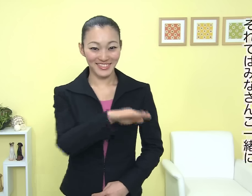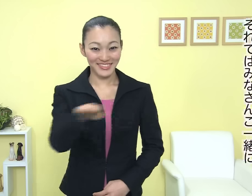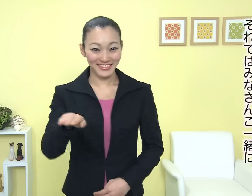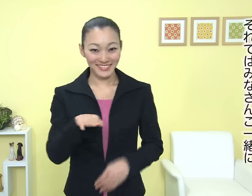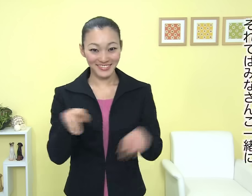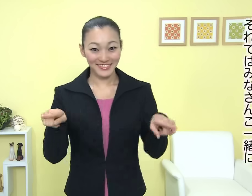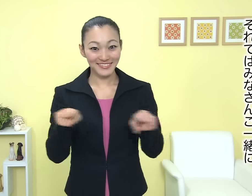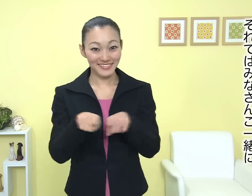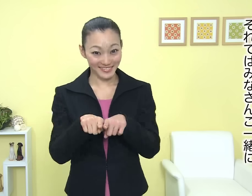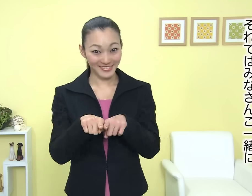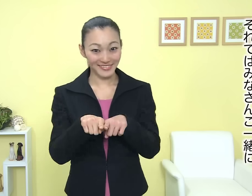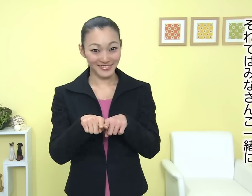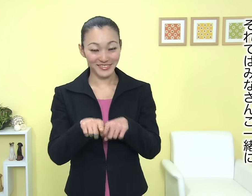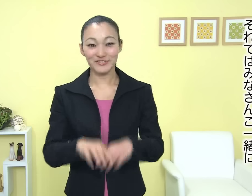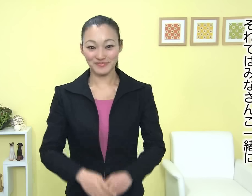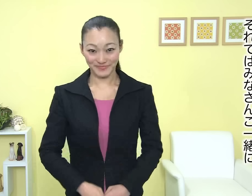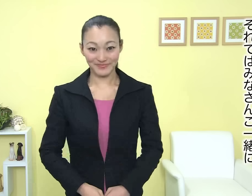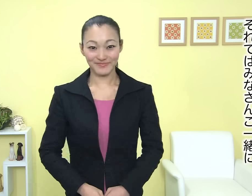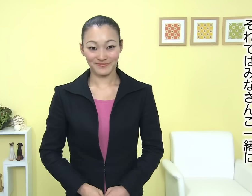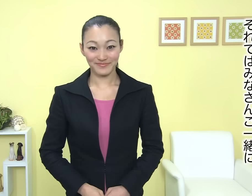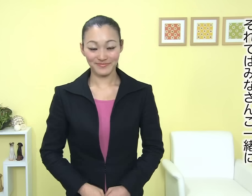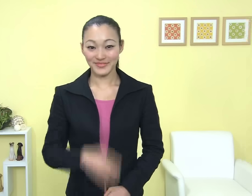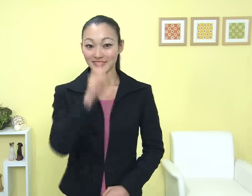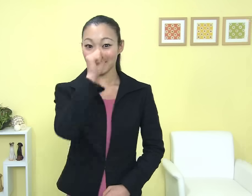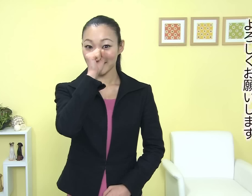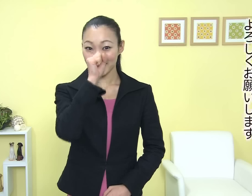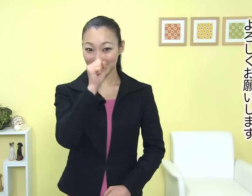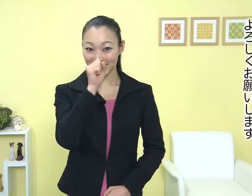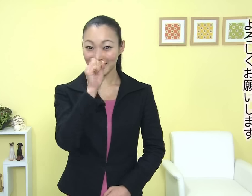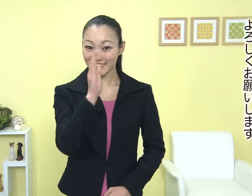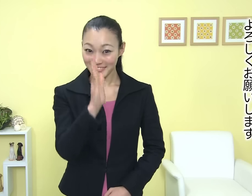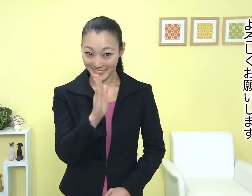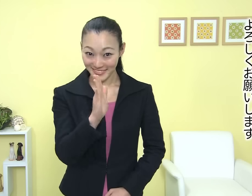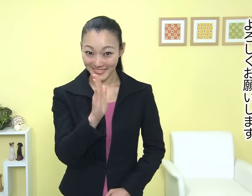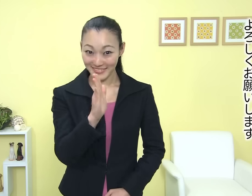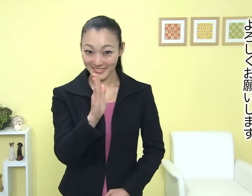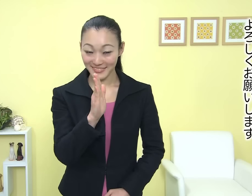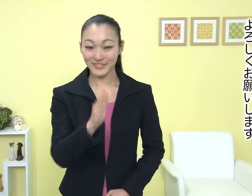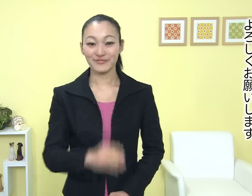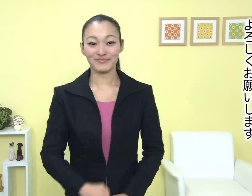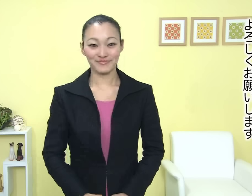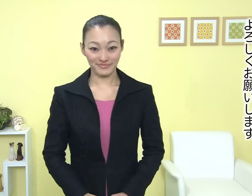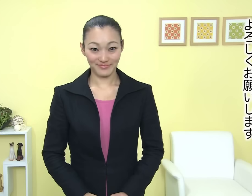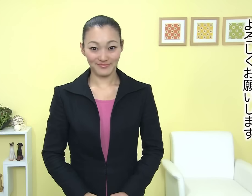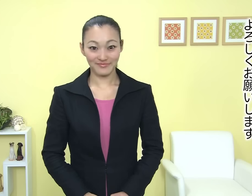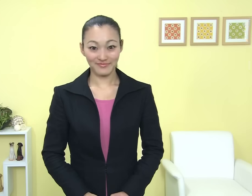それでは皆さんご一緒に、よろしくお願いします。